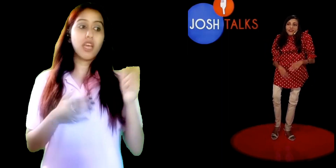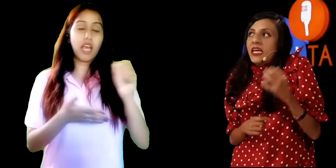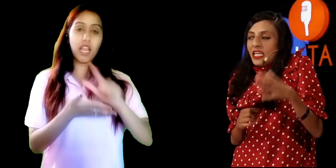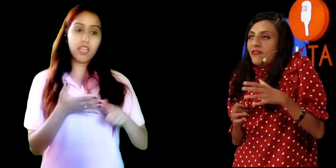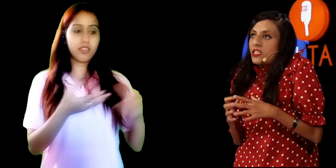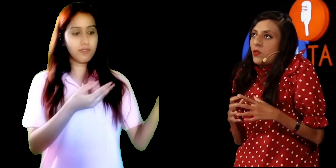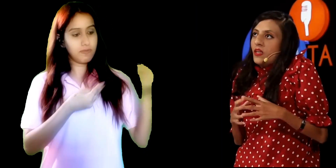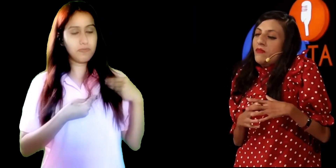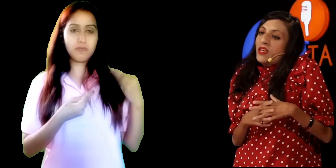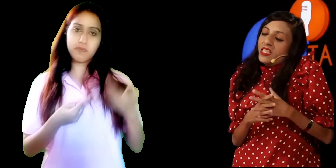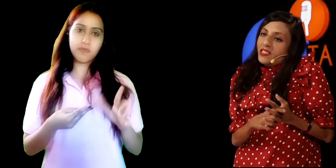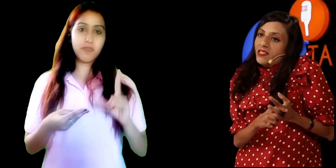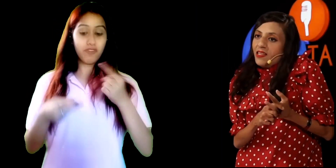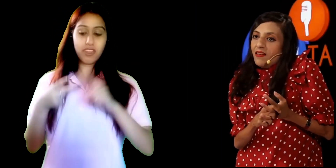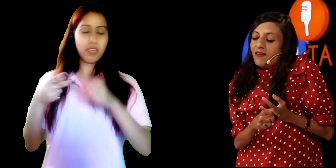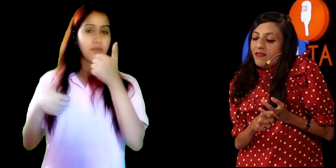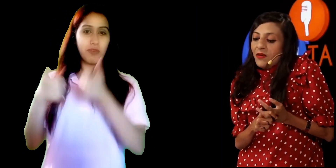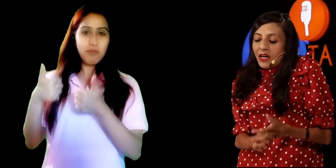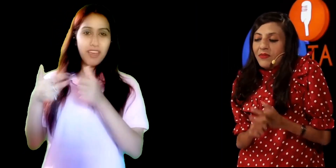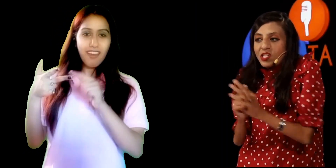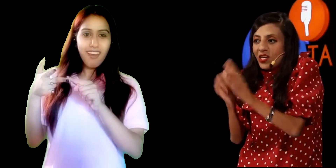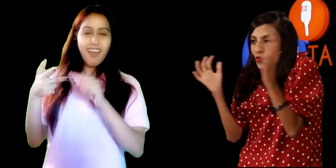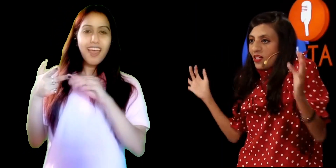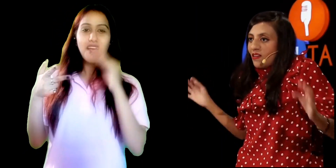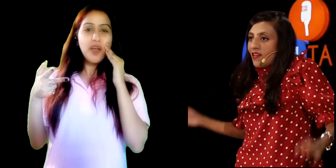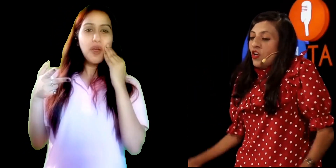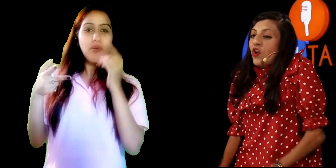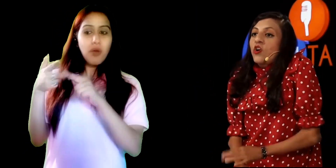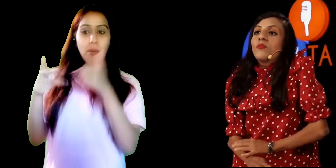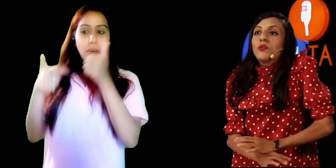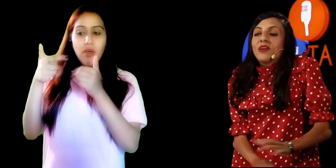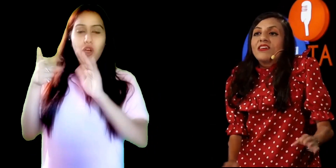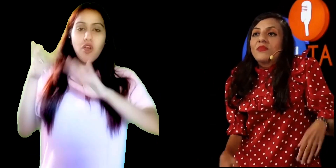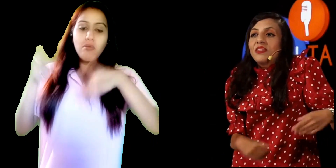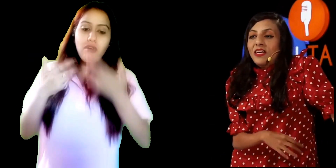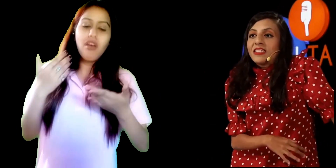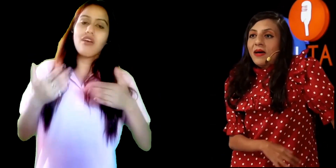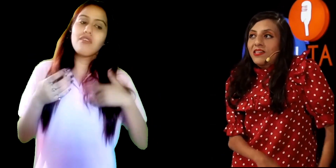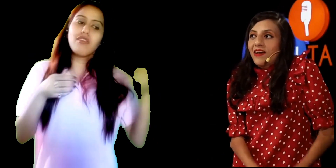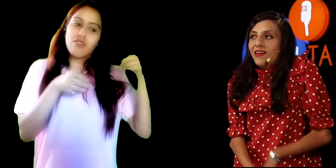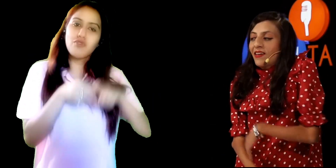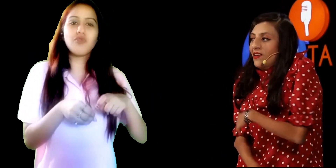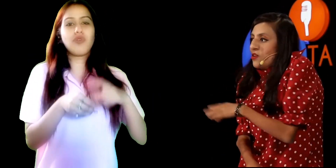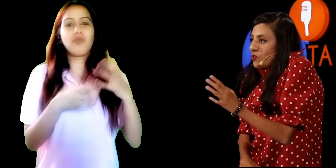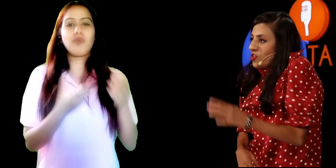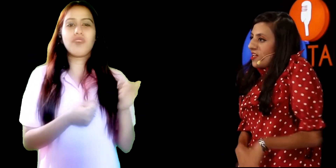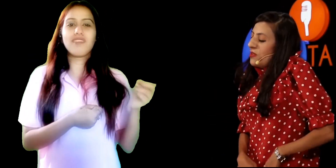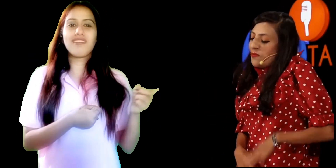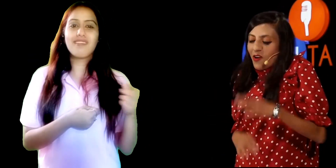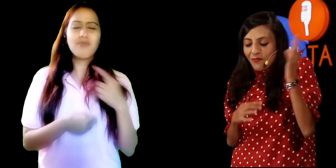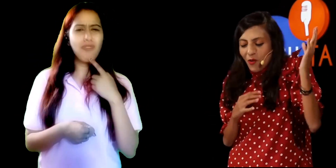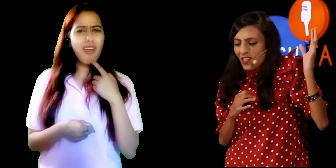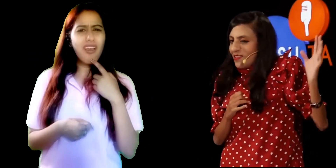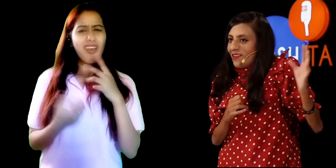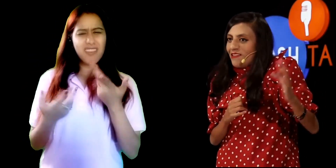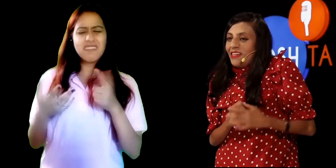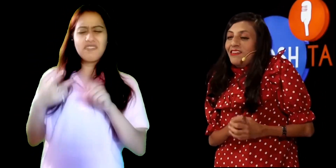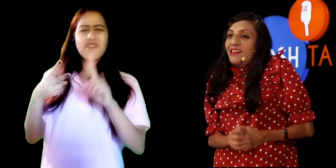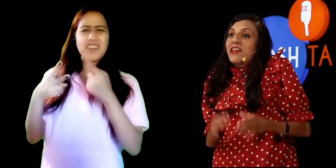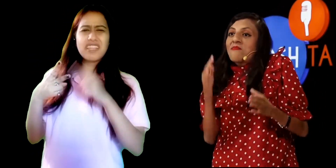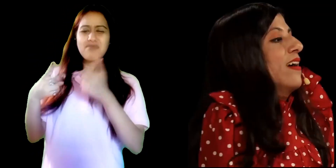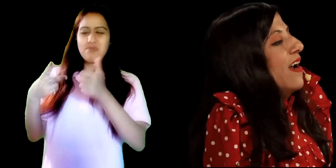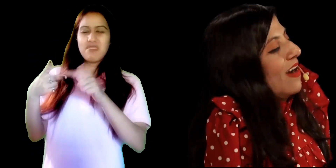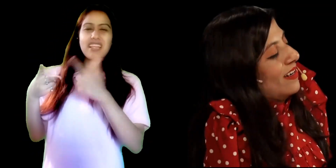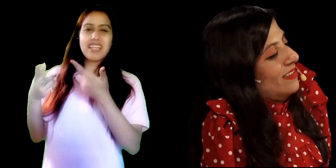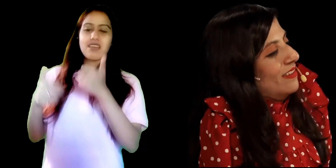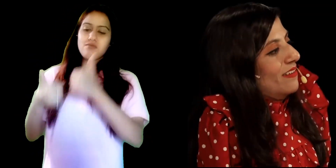गया। एनीवेज, तो मेरी मेंस से के बाद मैंने जाके ज्वाइन कर लिया, और मैं भूल गई कि मैंने एग्ज़ाम दिया है, कुछ किया है। मैंने वहाँ बहुत सिंसियरली ट्रेनिंग